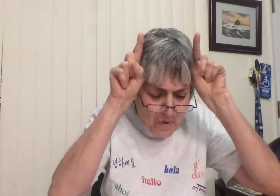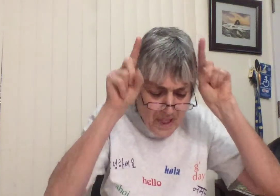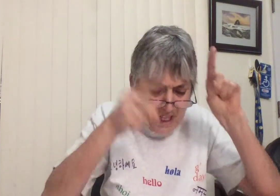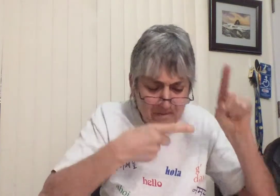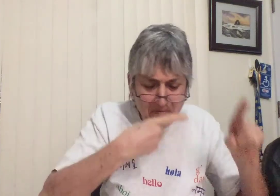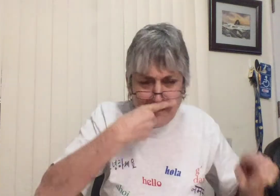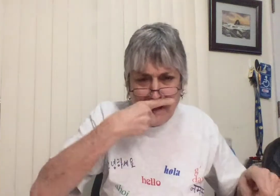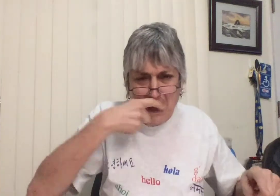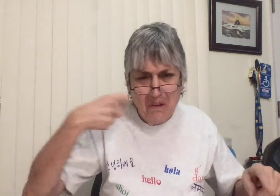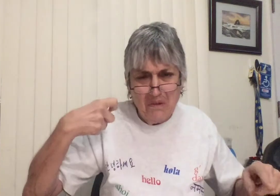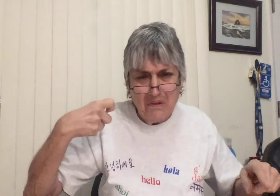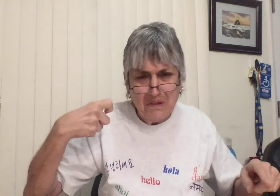muy feos.